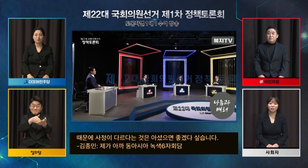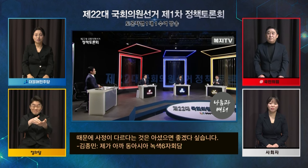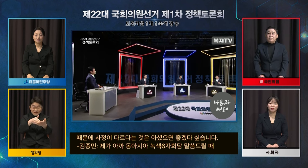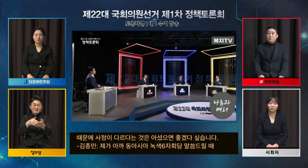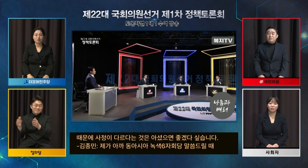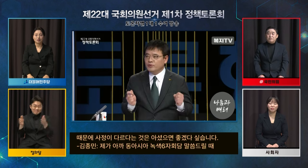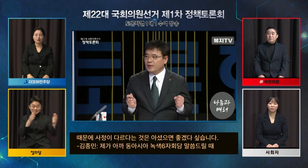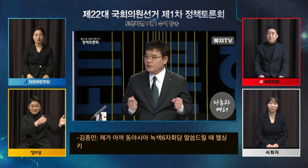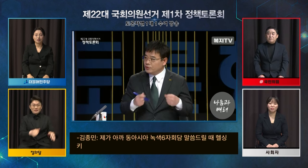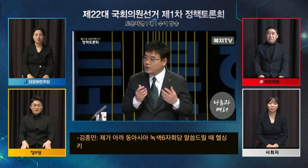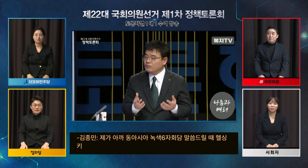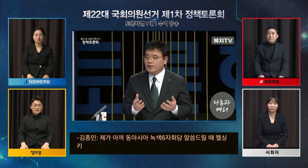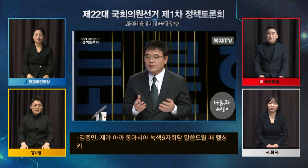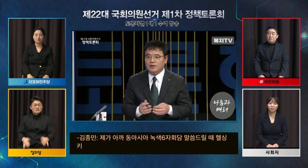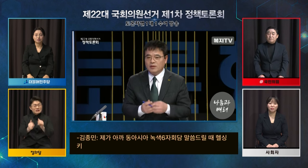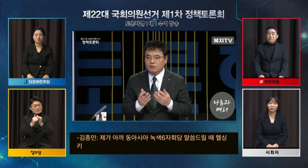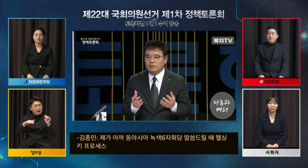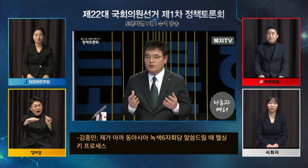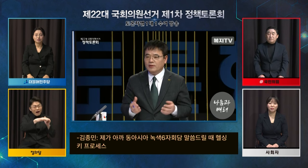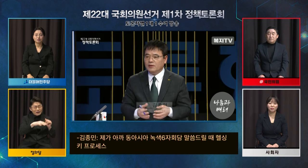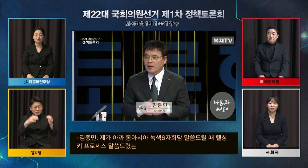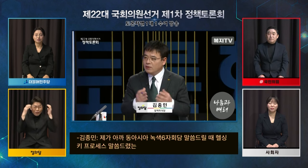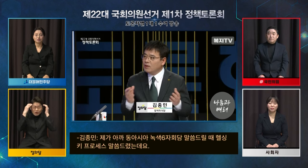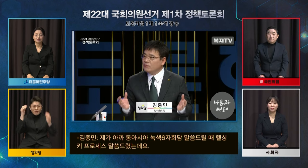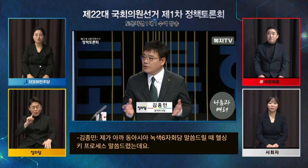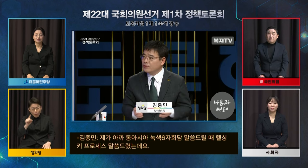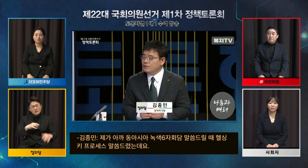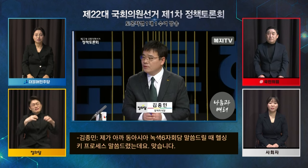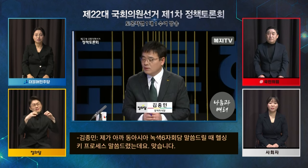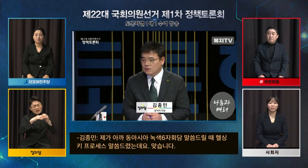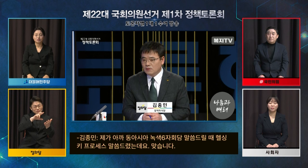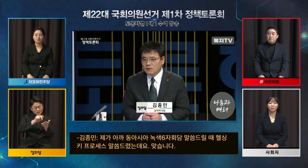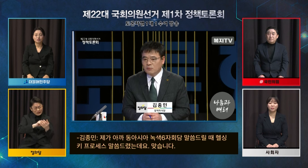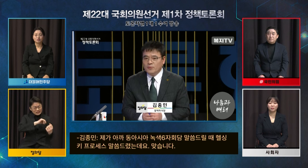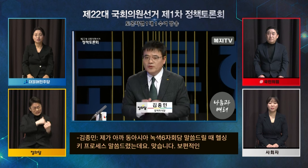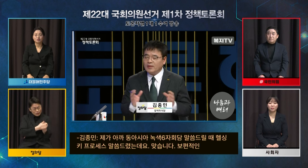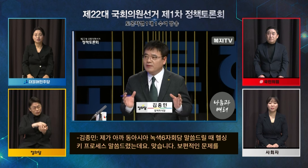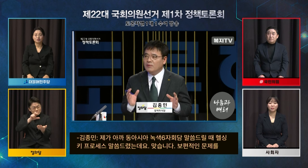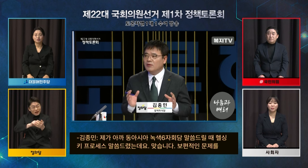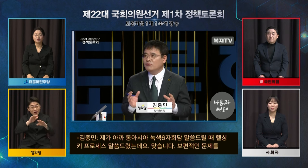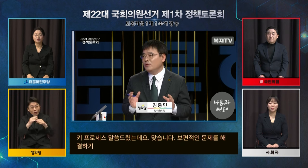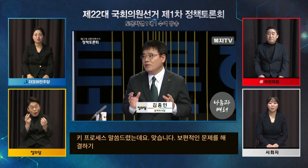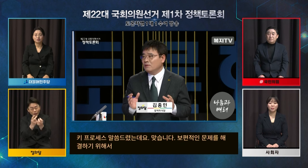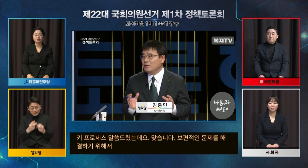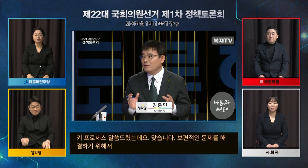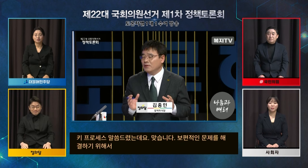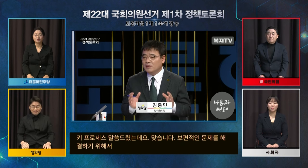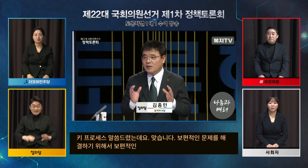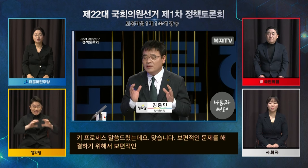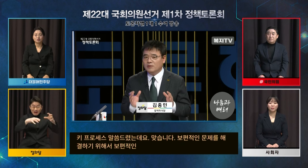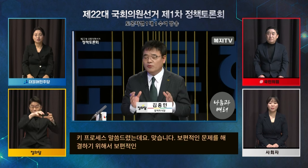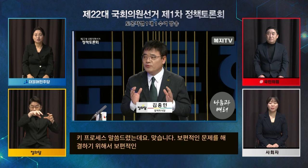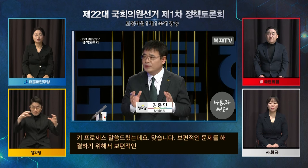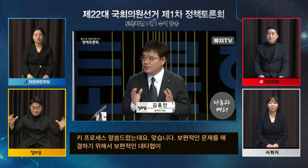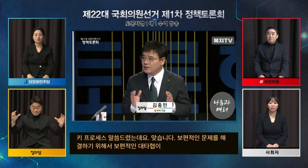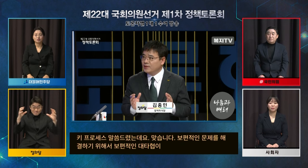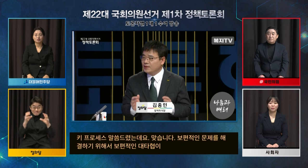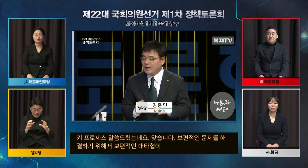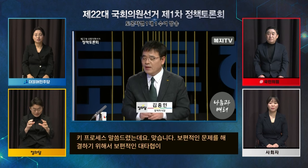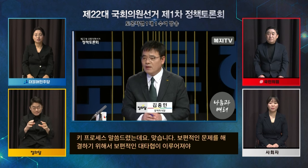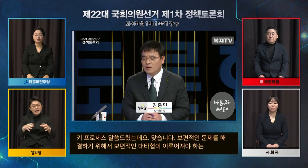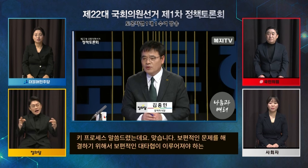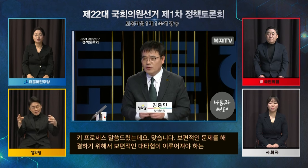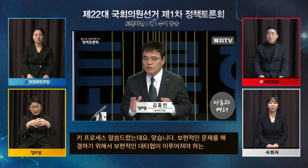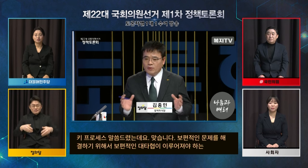인류의 보편적 문제, 전쟁의 문제라든가 인권의 문제라든가 해결하기 위해서는 보편적 대타협이 이루어져야 되는 거예요. 그게 해식 프로세스의